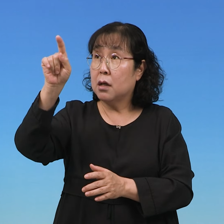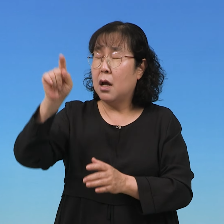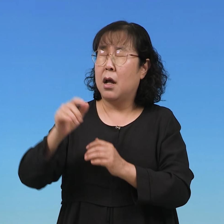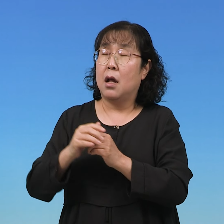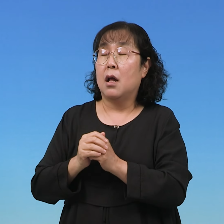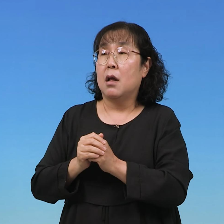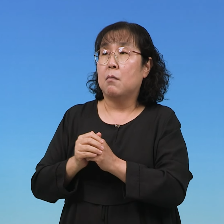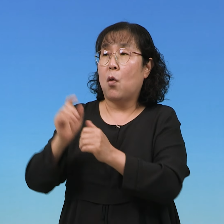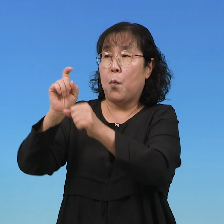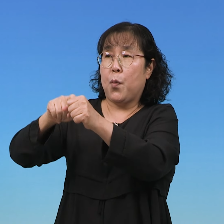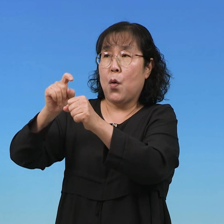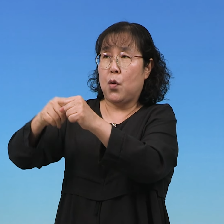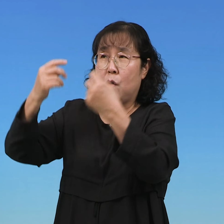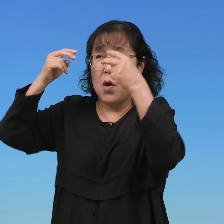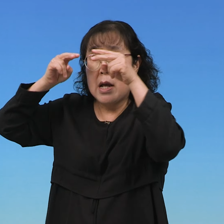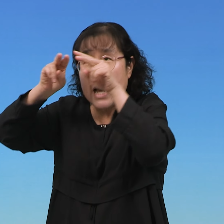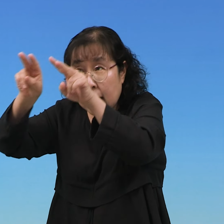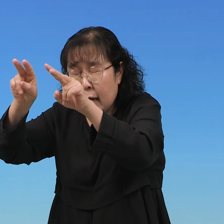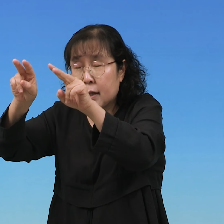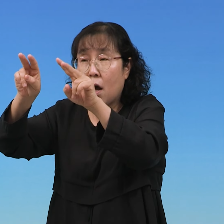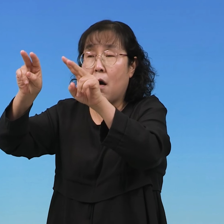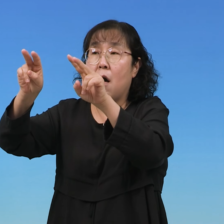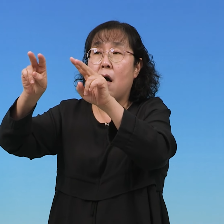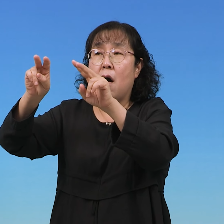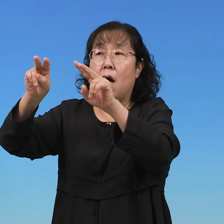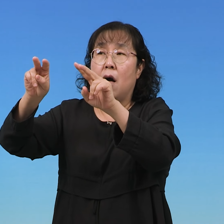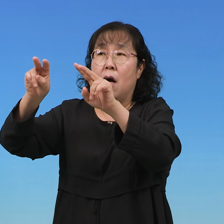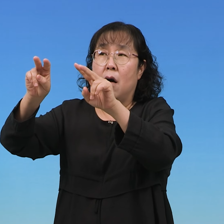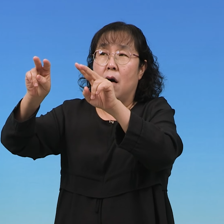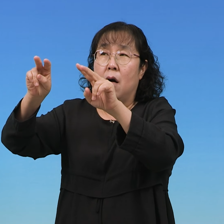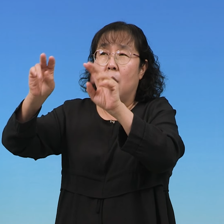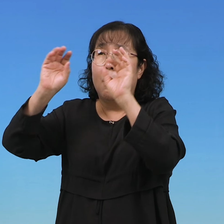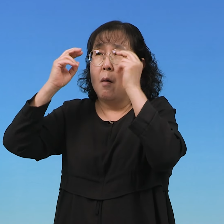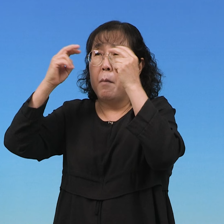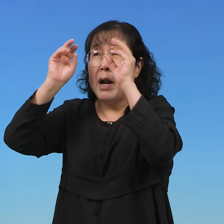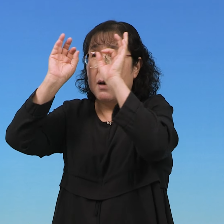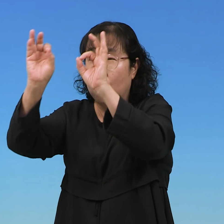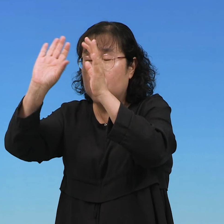벌렁거려서 잠을 이루지 못하고 벌떡벌떡 깨시는 분 계세요?